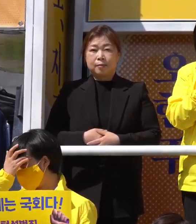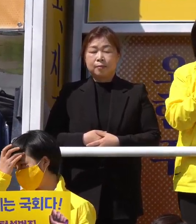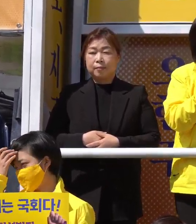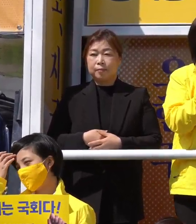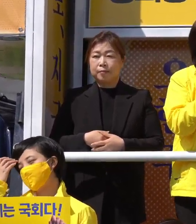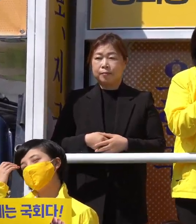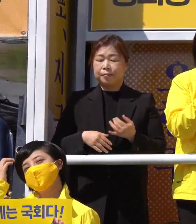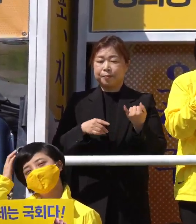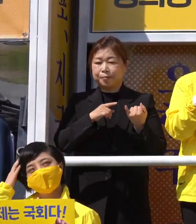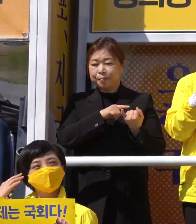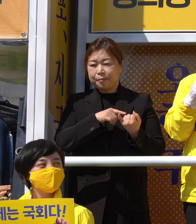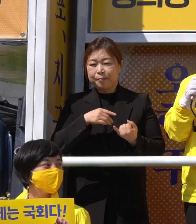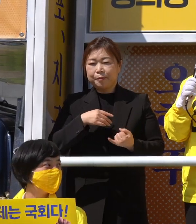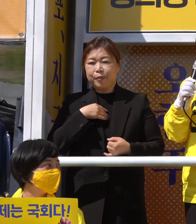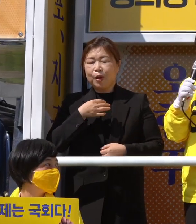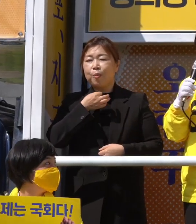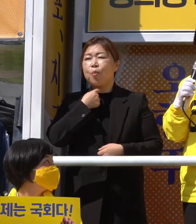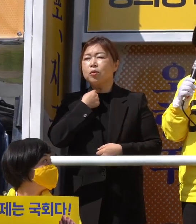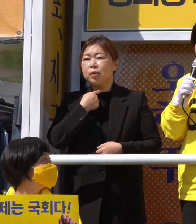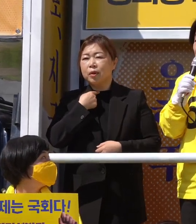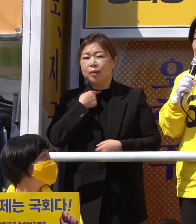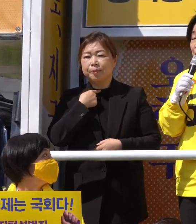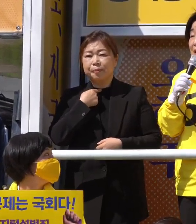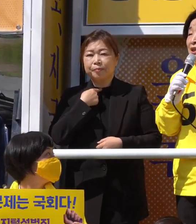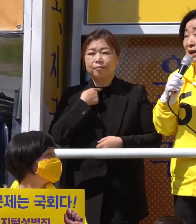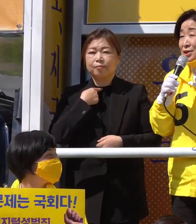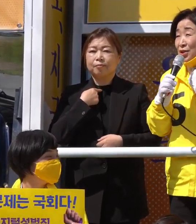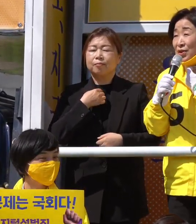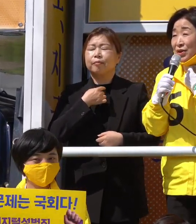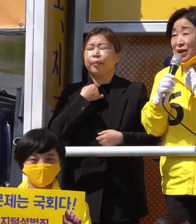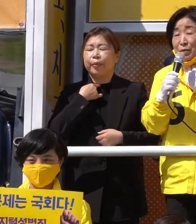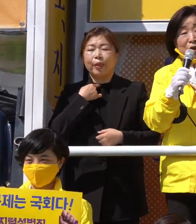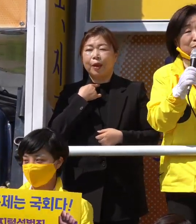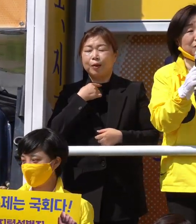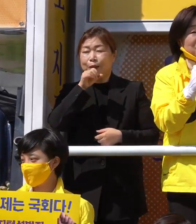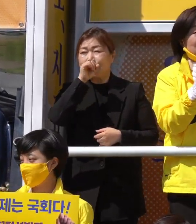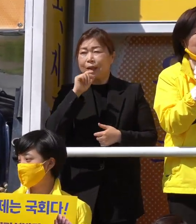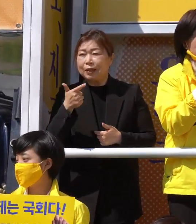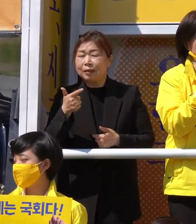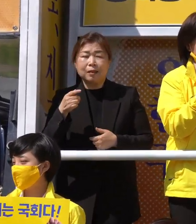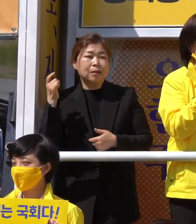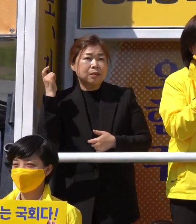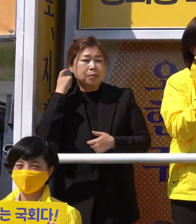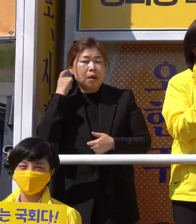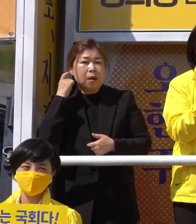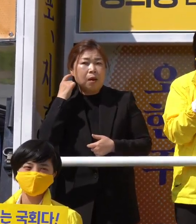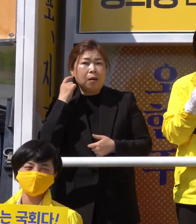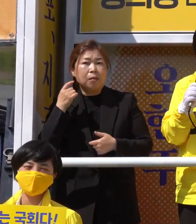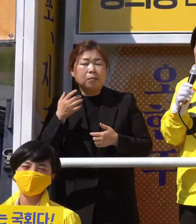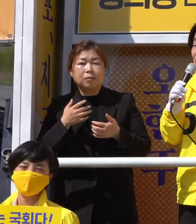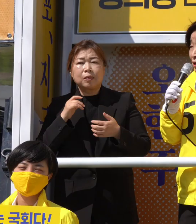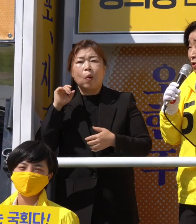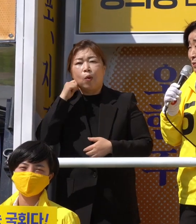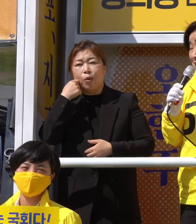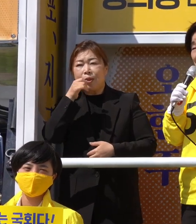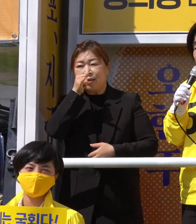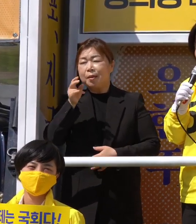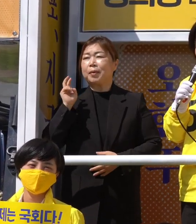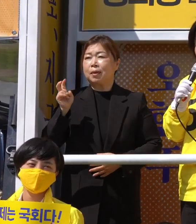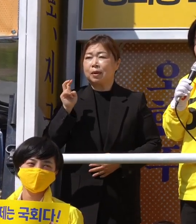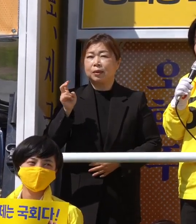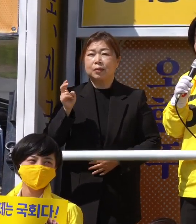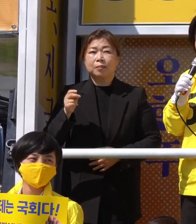제가 목소리가 맛이 가서 아마 여러분들 들으시는데 어려움이 있으셨을